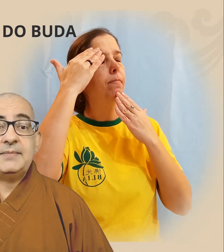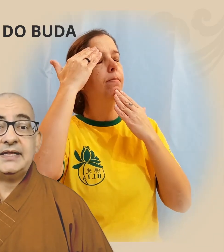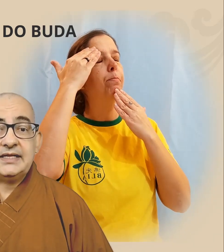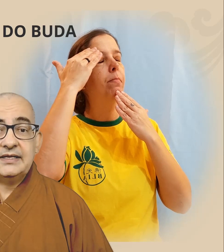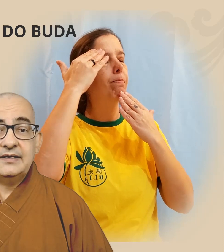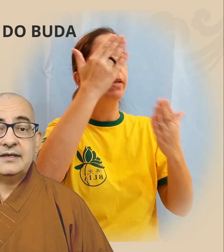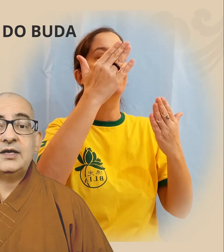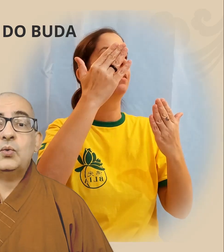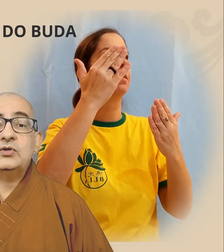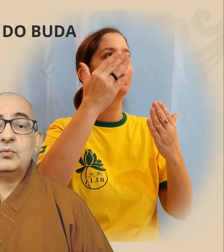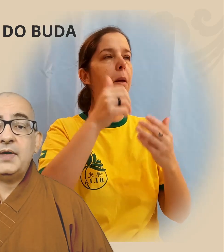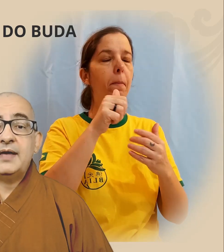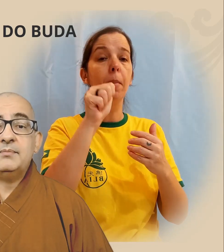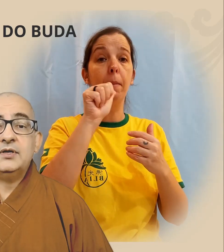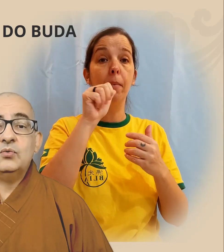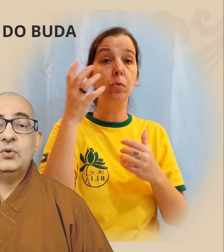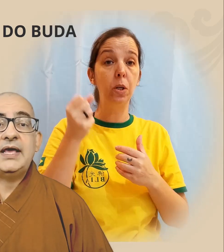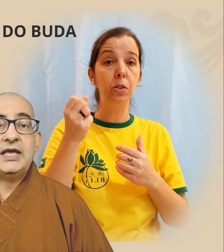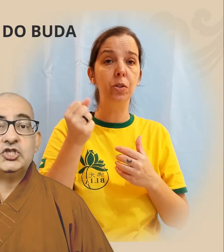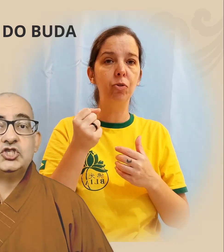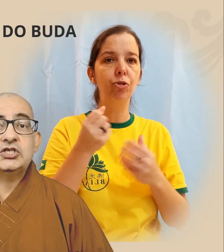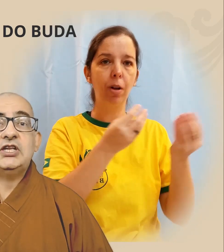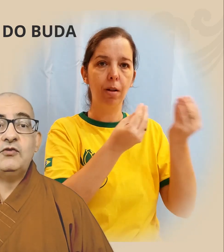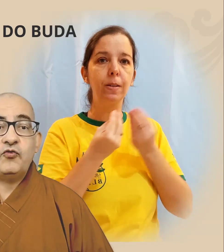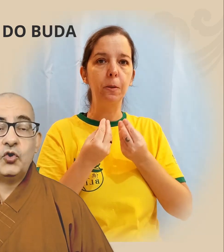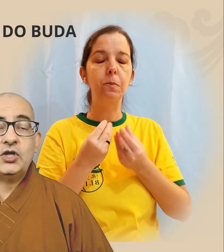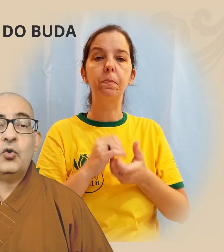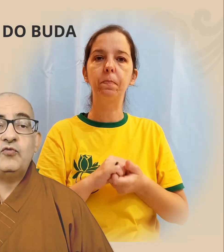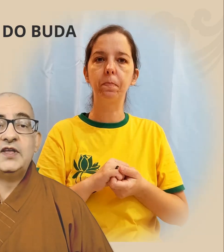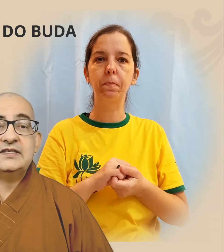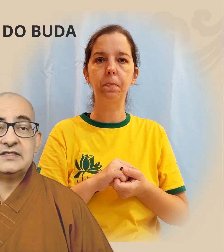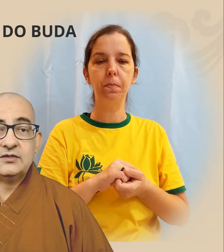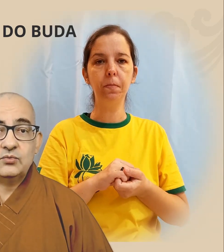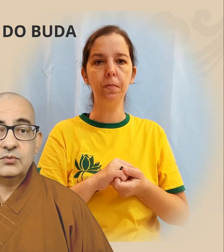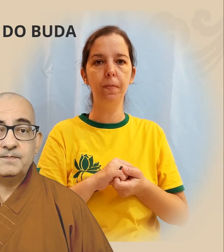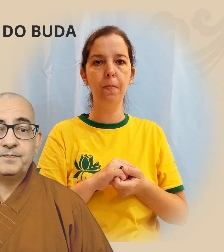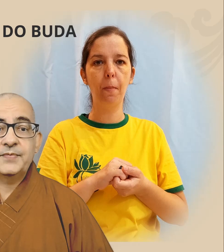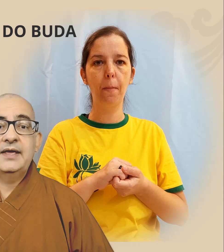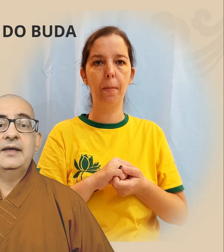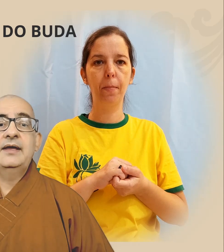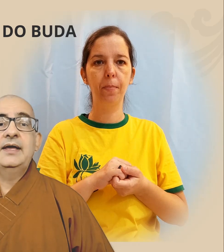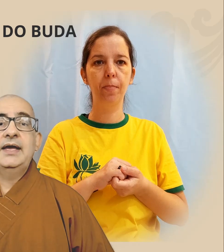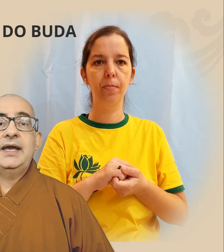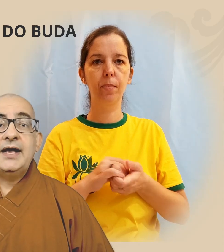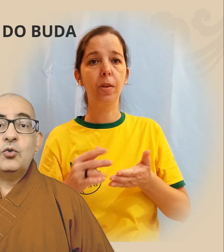agradece a menina enquanto bebe o leite que lhe foi oferecido.